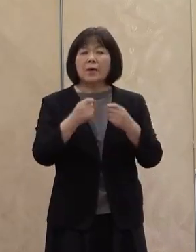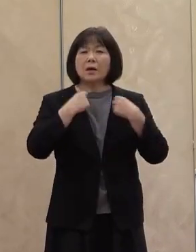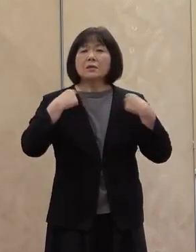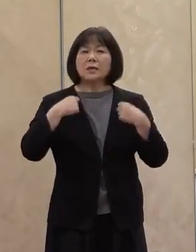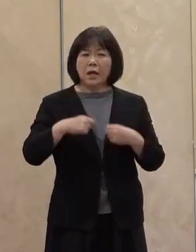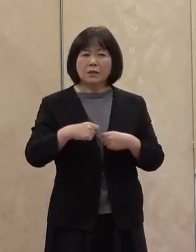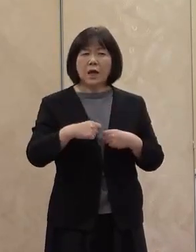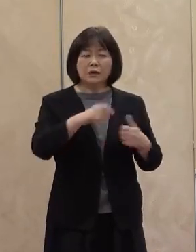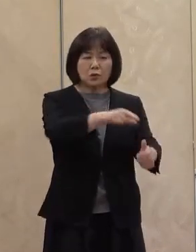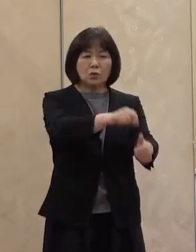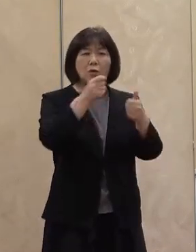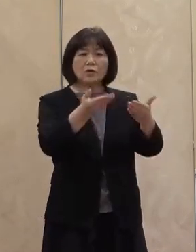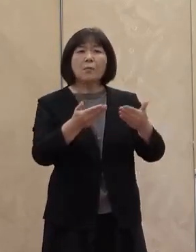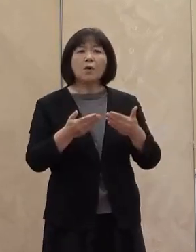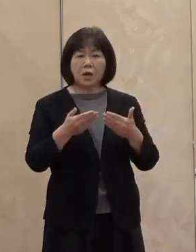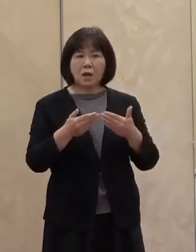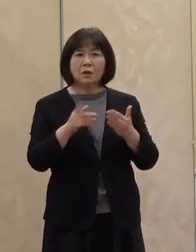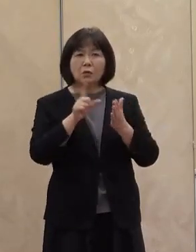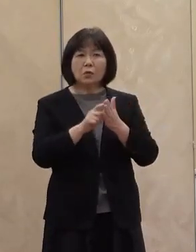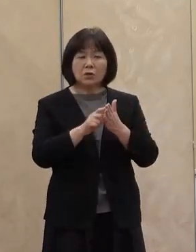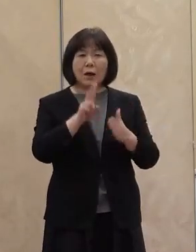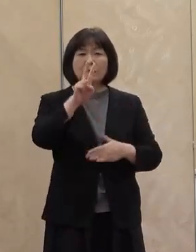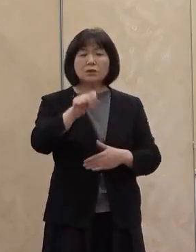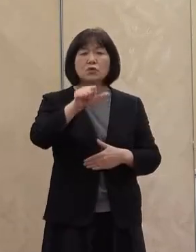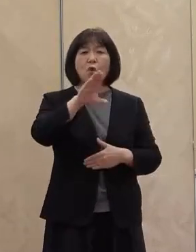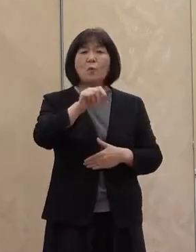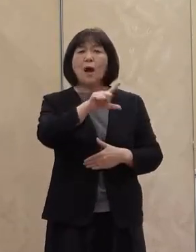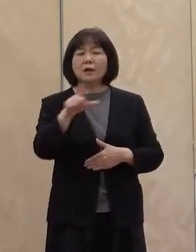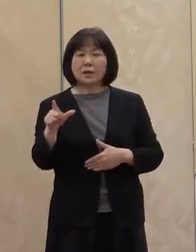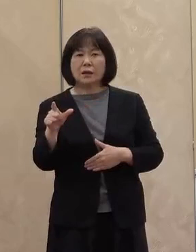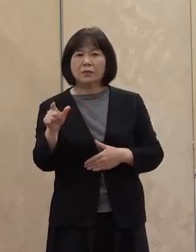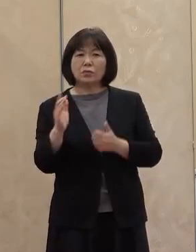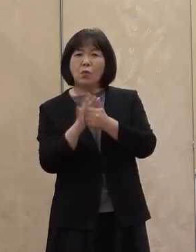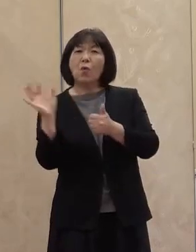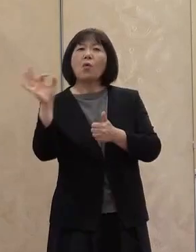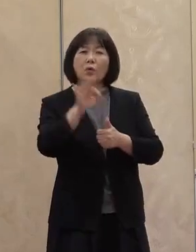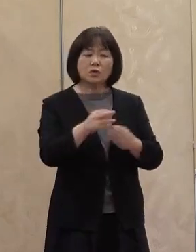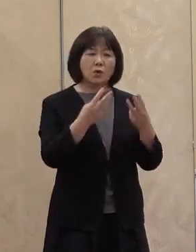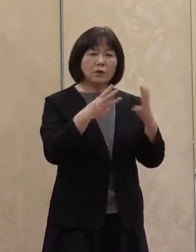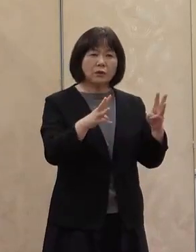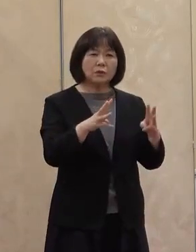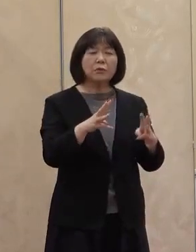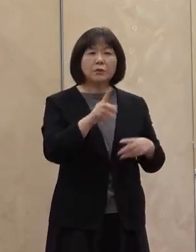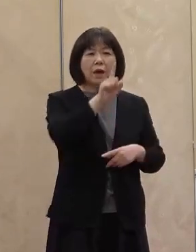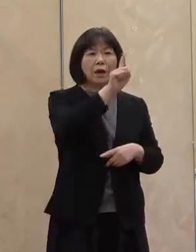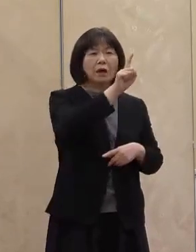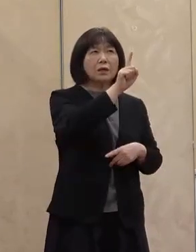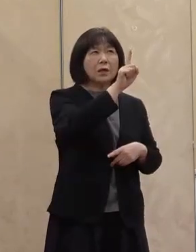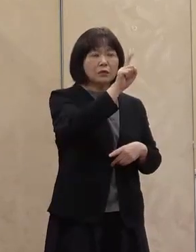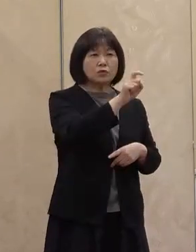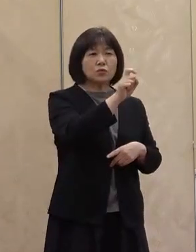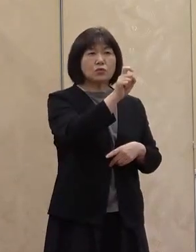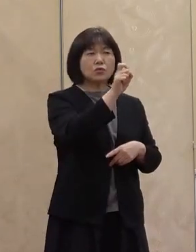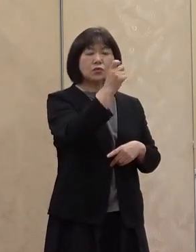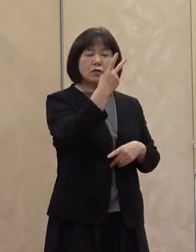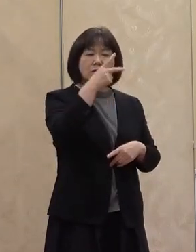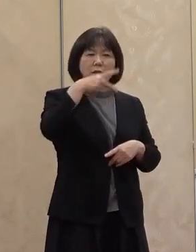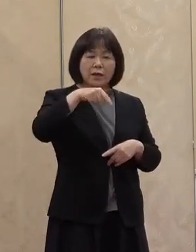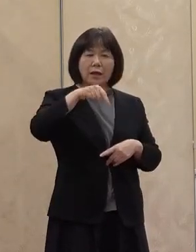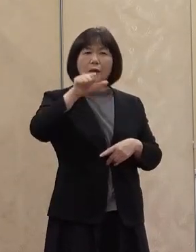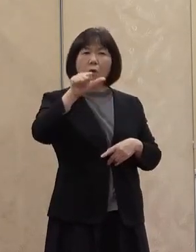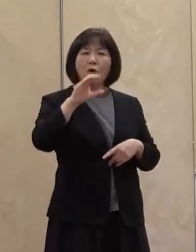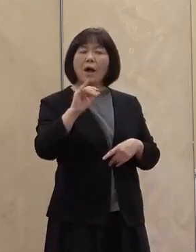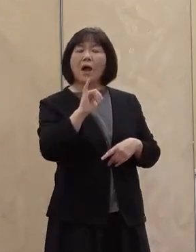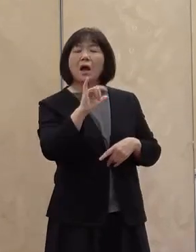ただいた企業には25万円の補助、そして非正規 の場合は 12.5 万円の補助というのを打ちながらです